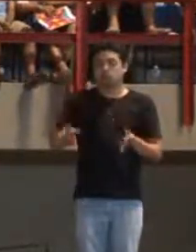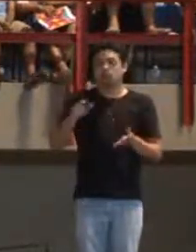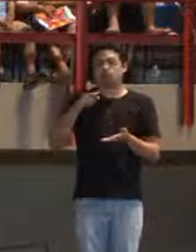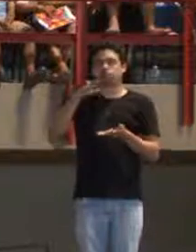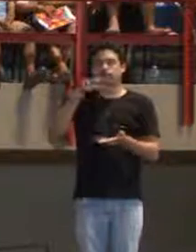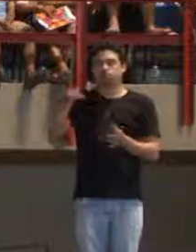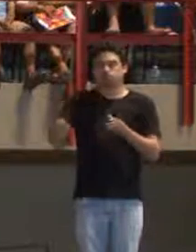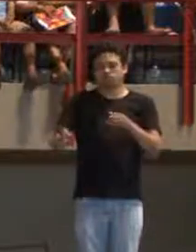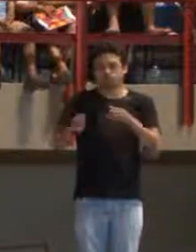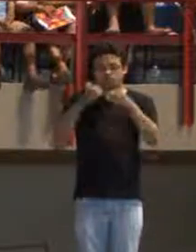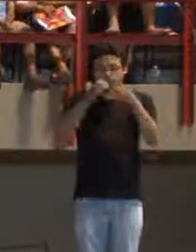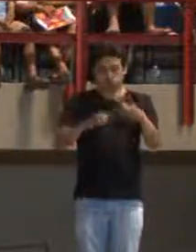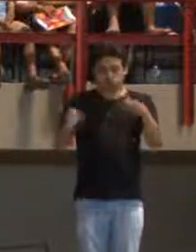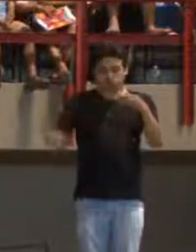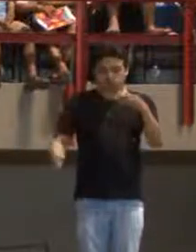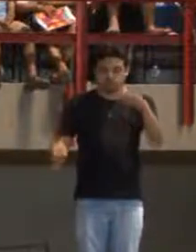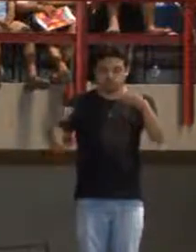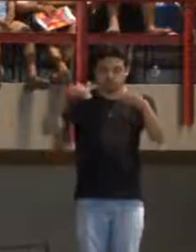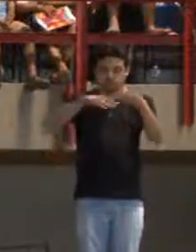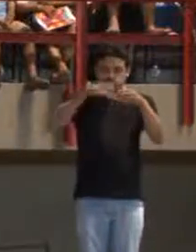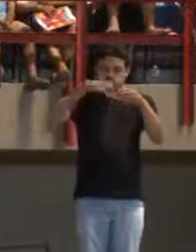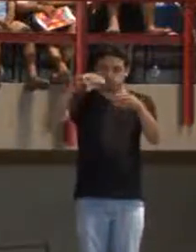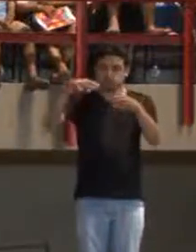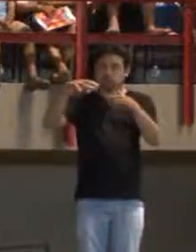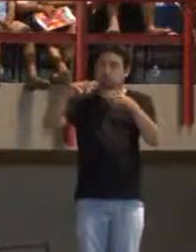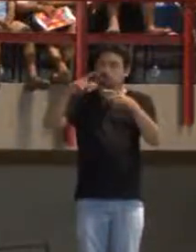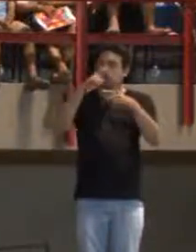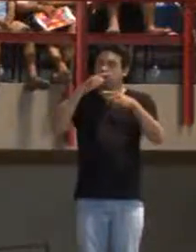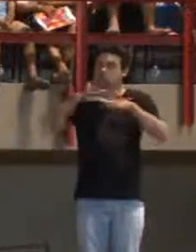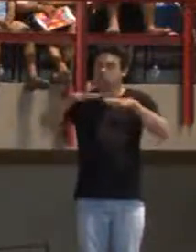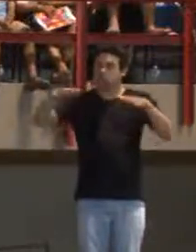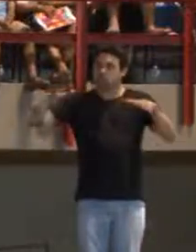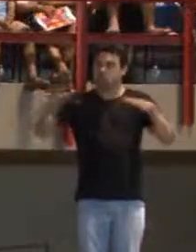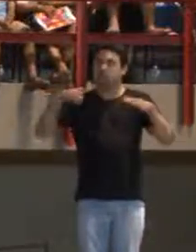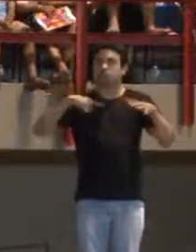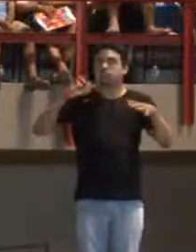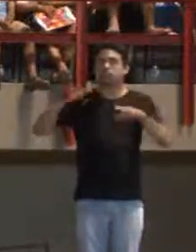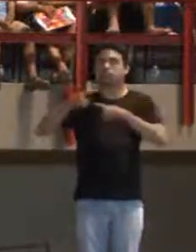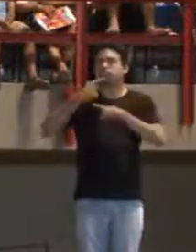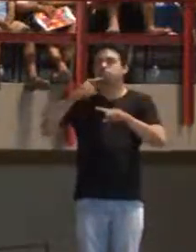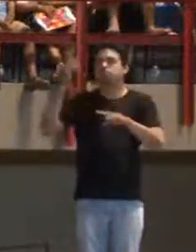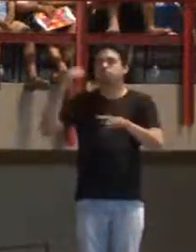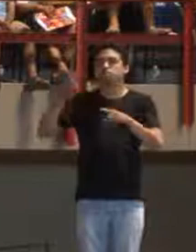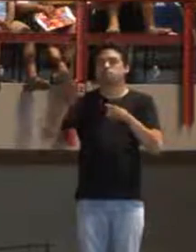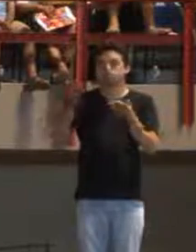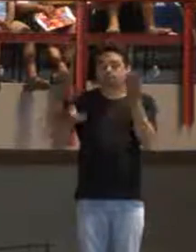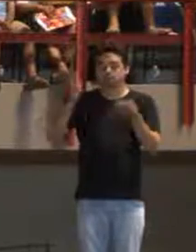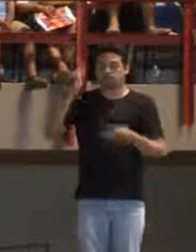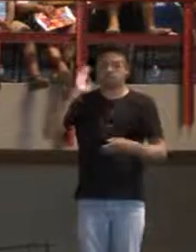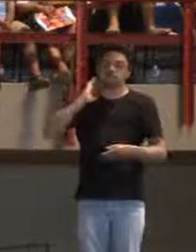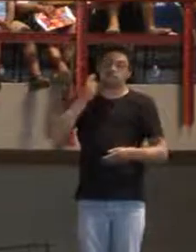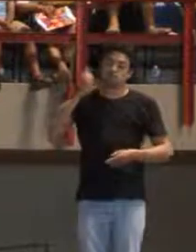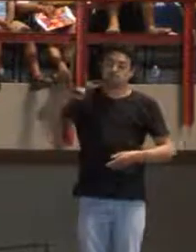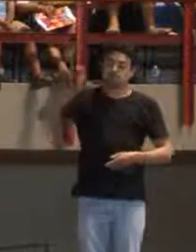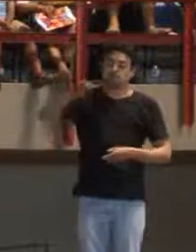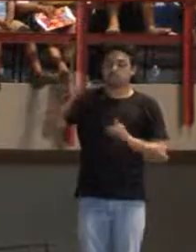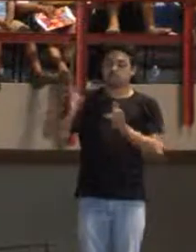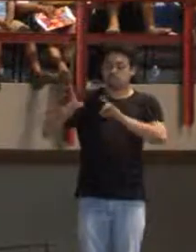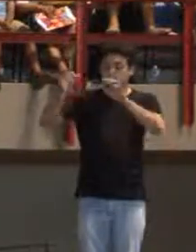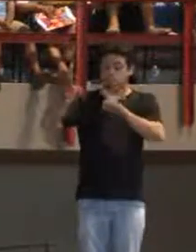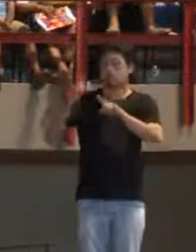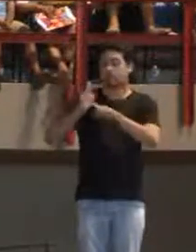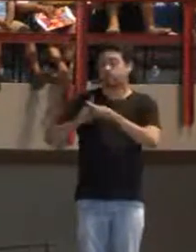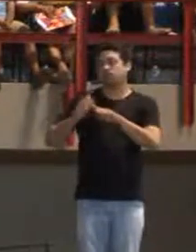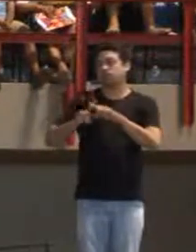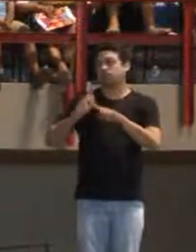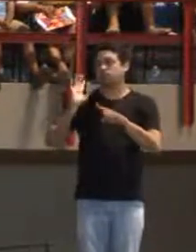do pré-sal, ou seja, as áreas que vão ser exploradas, foram leiloadas agora, no mês passado. E a previsão é